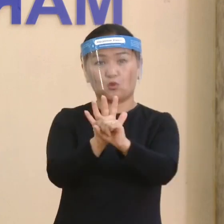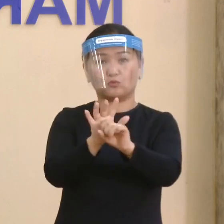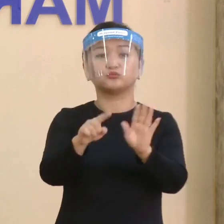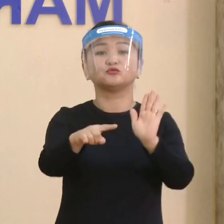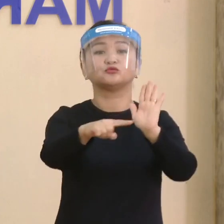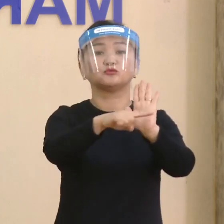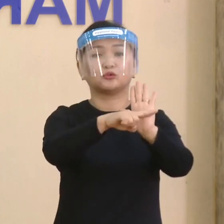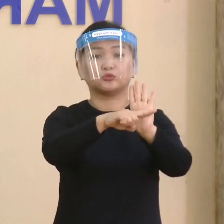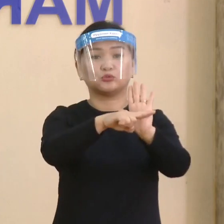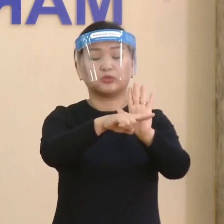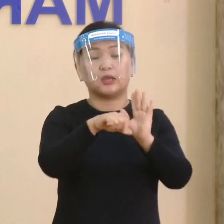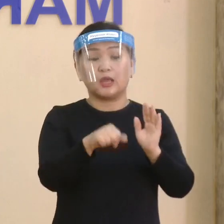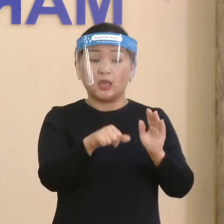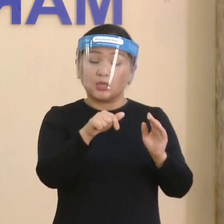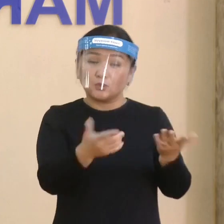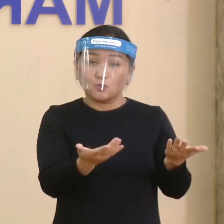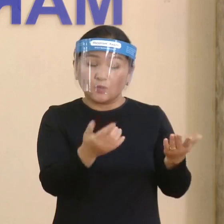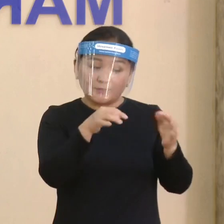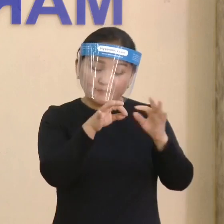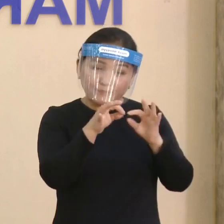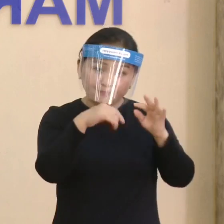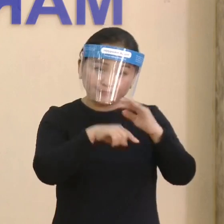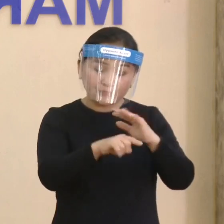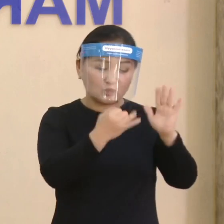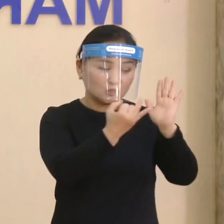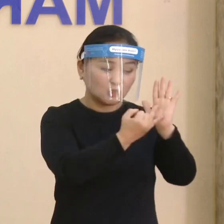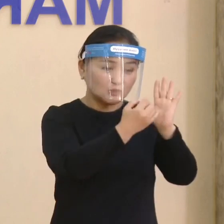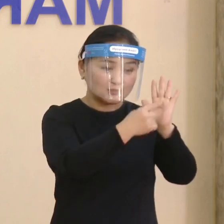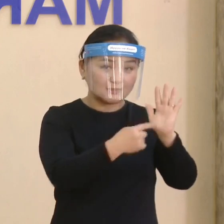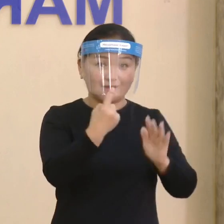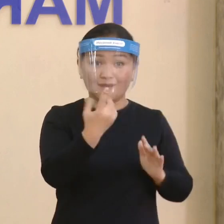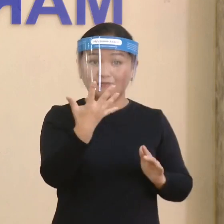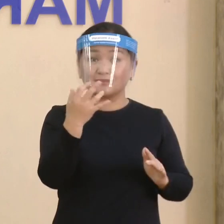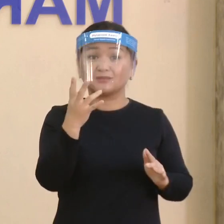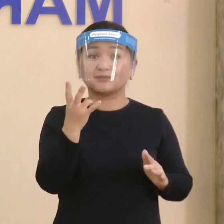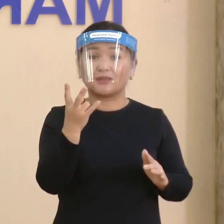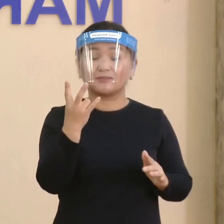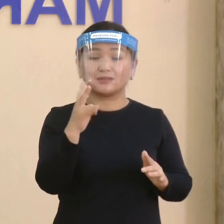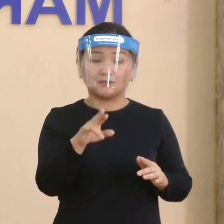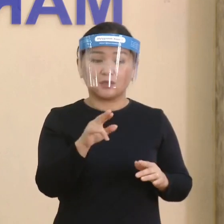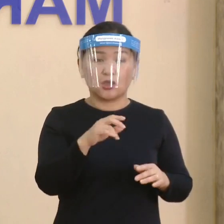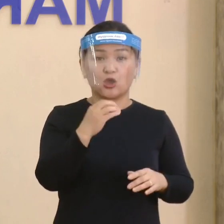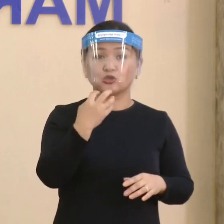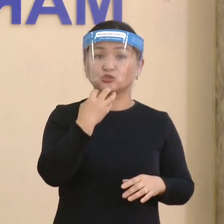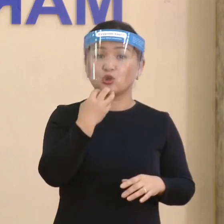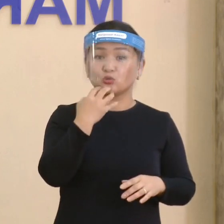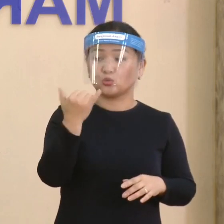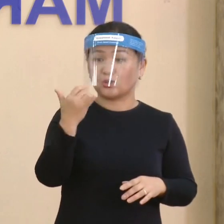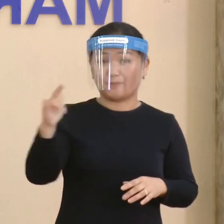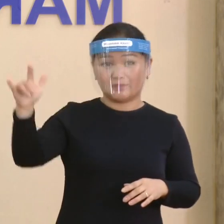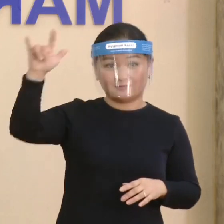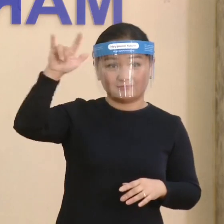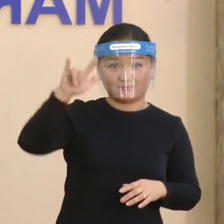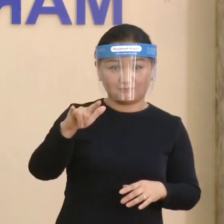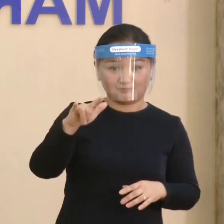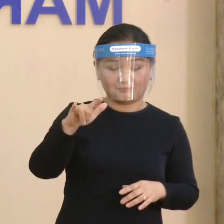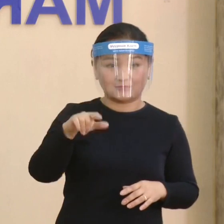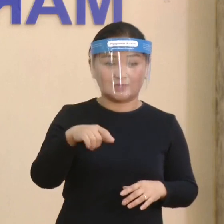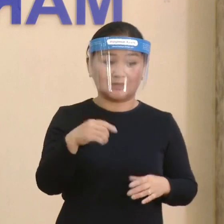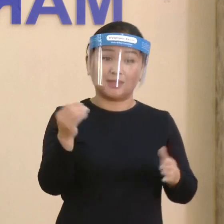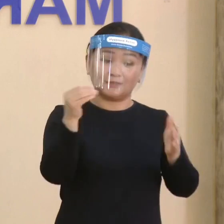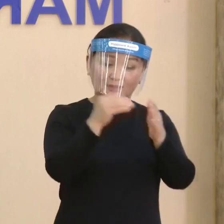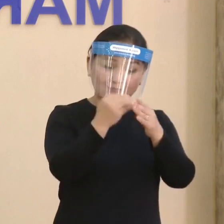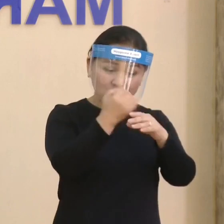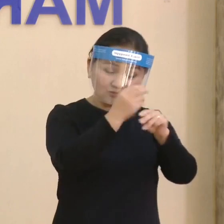байна. За үүнд бол 7-р сарын 15-нд Сөүл Улаанбаатарын онгоцоор ирсэн зорчигчдын